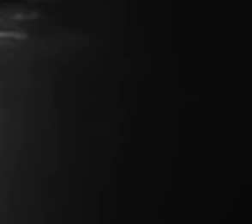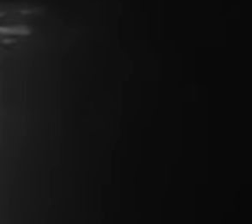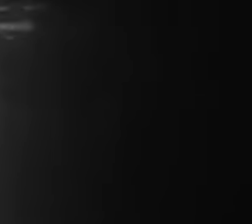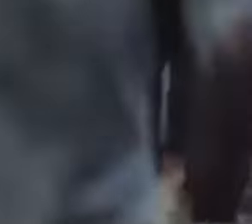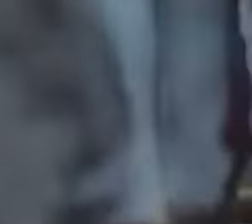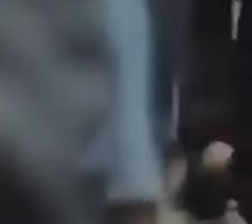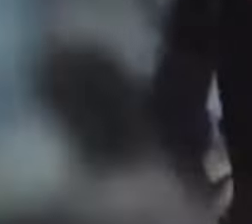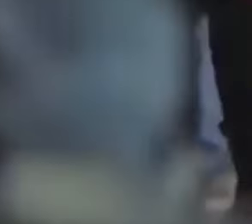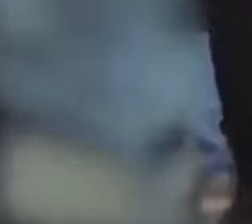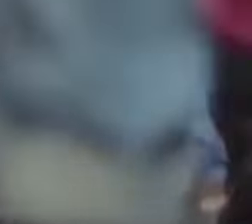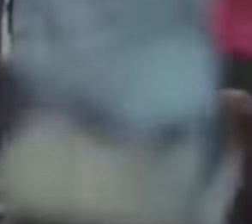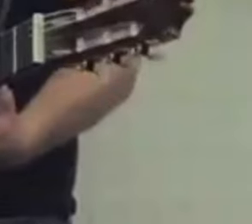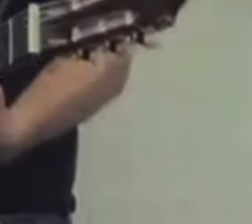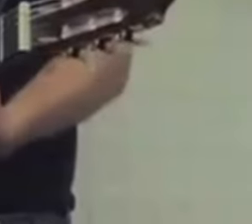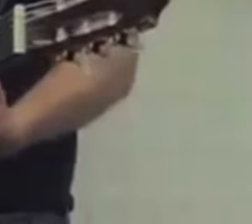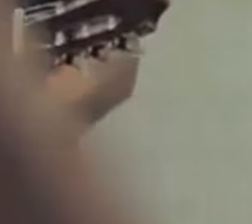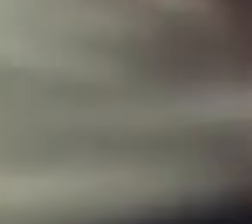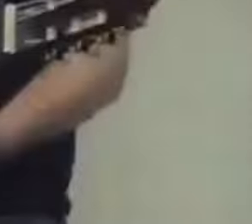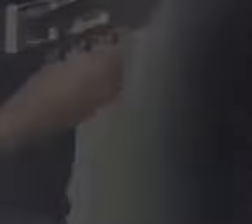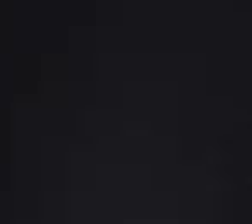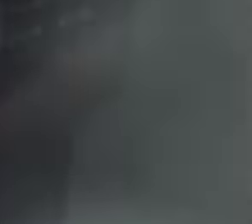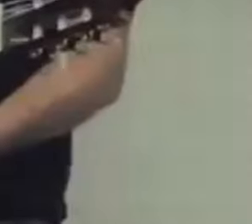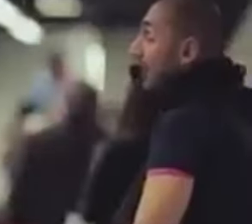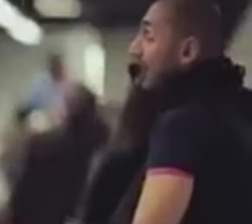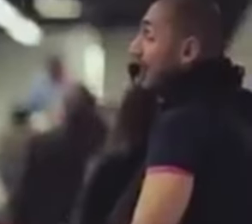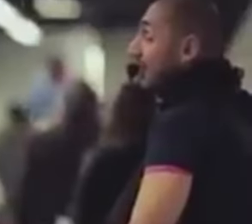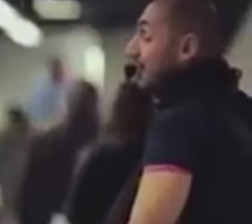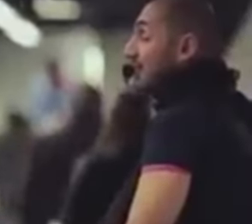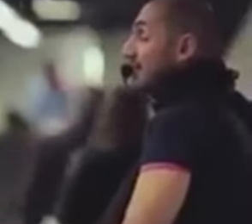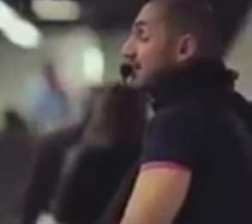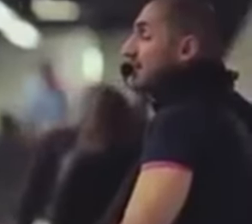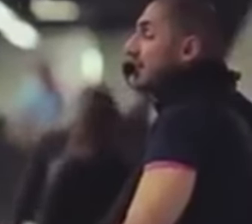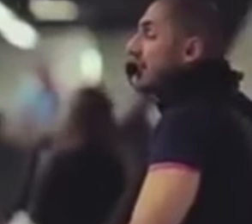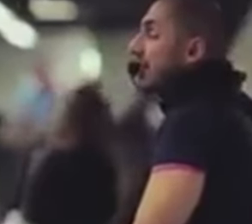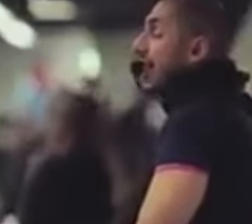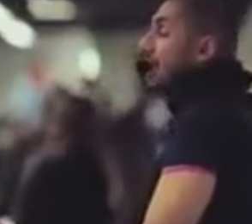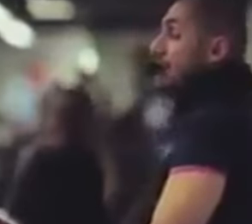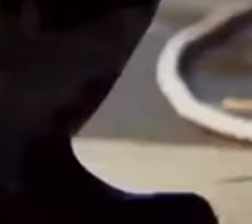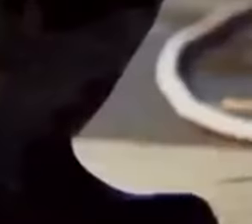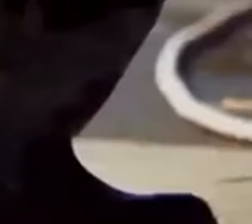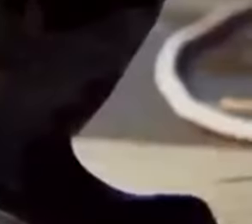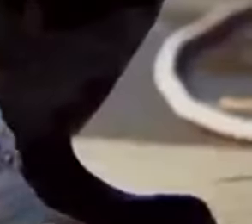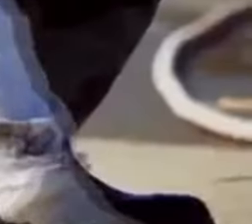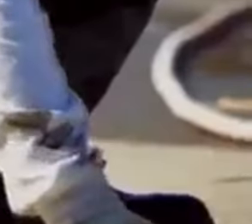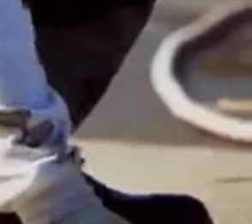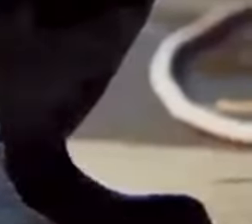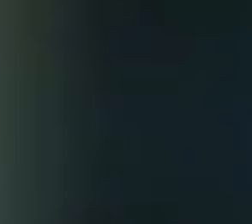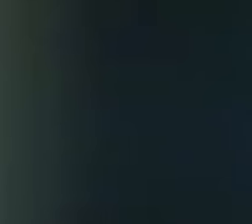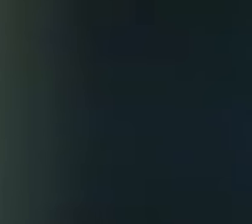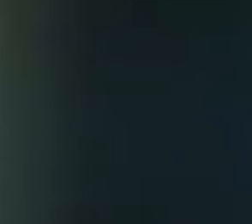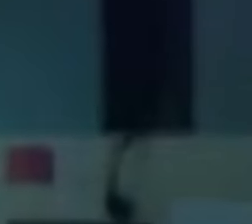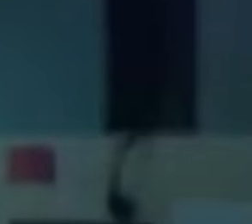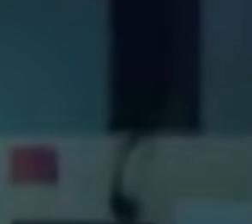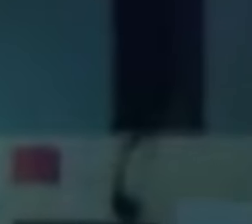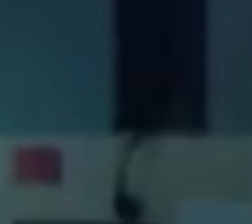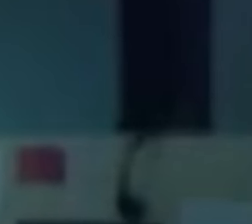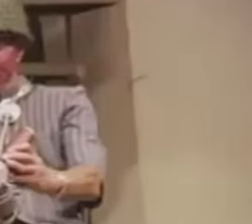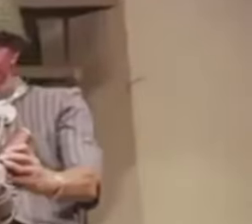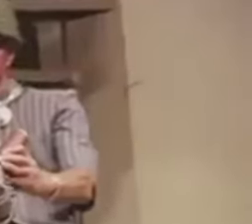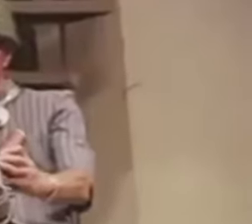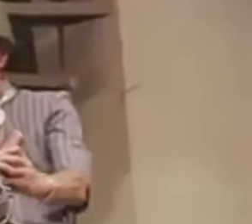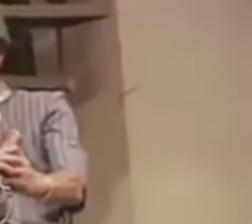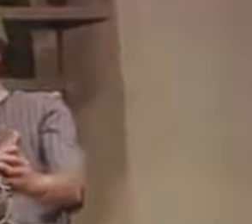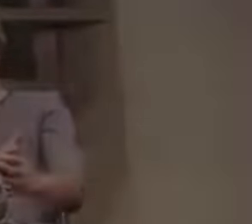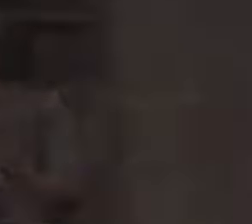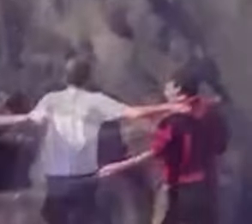volta. E nessa caminhada, cada escolha importa. É preciso saber escolher a profissão